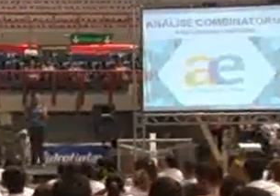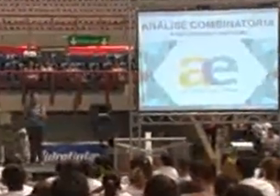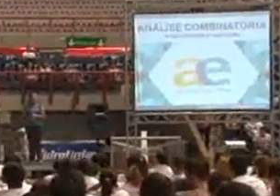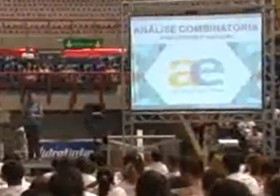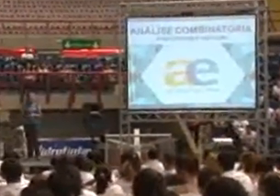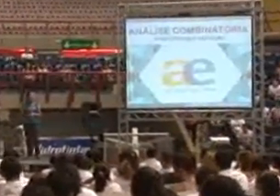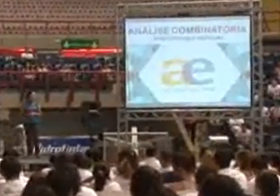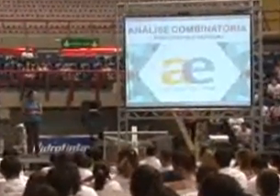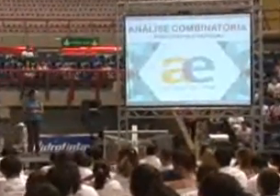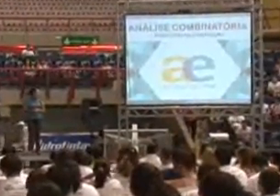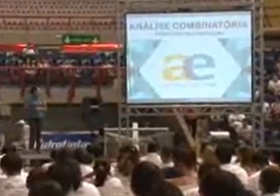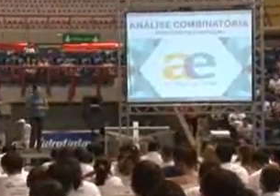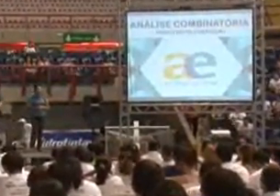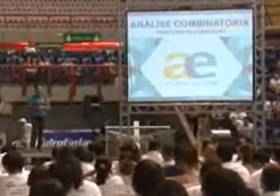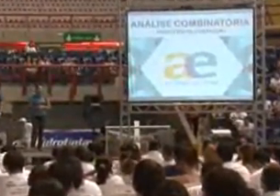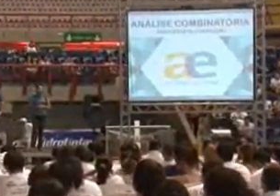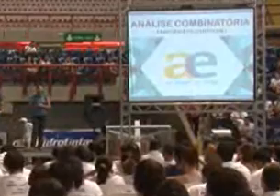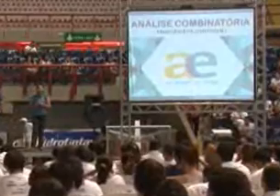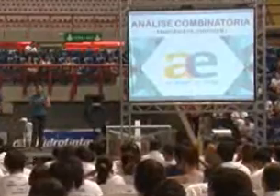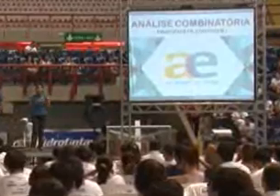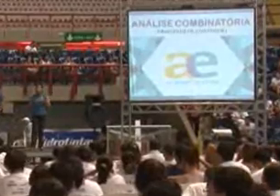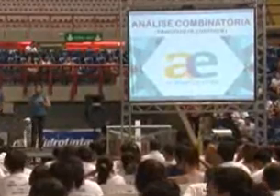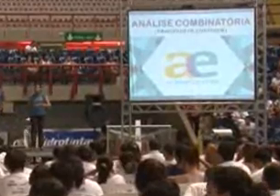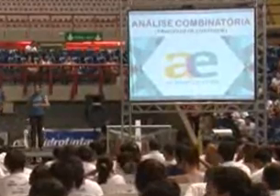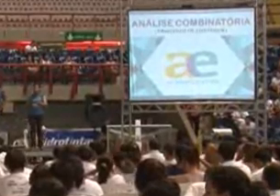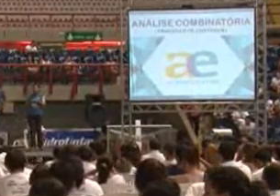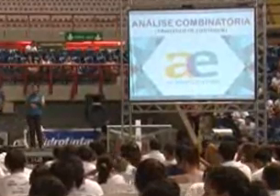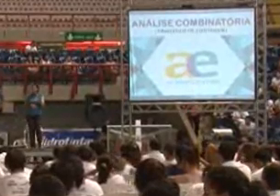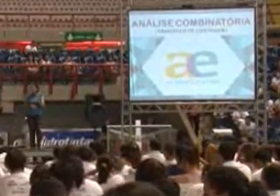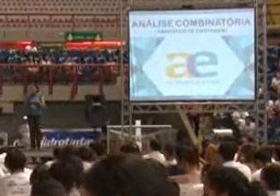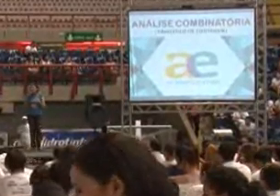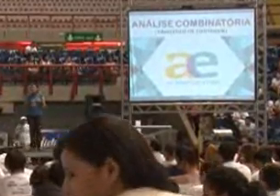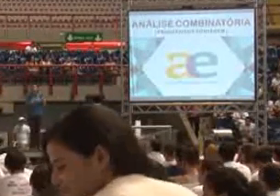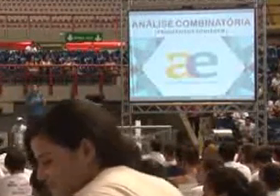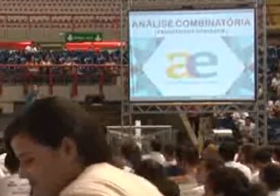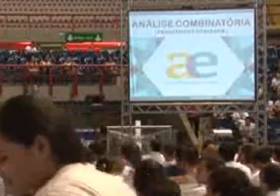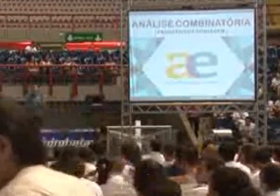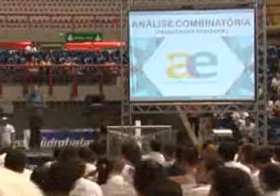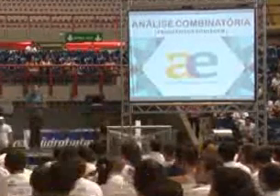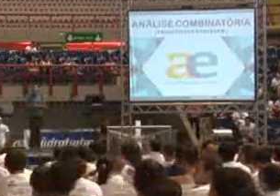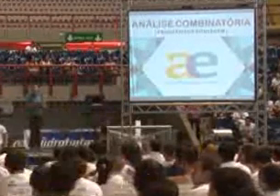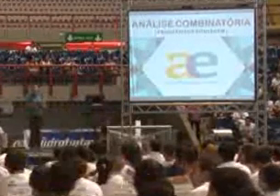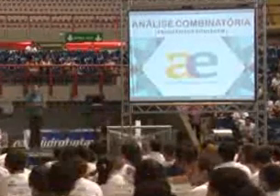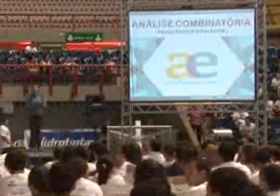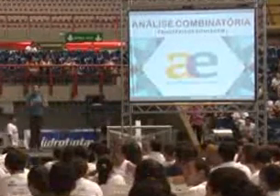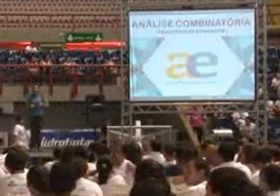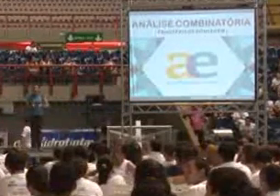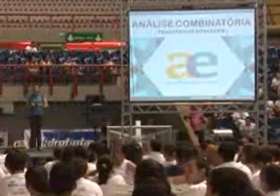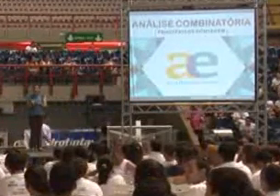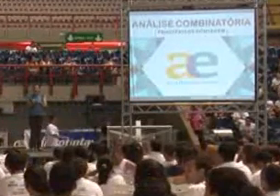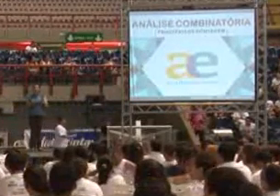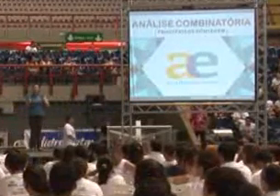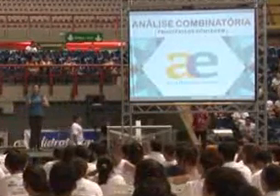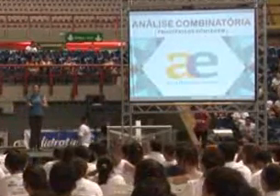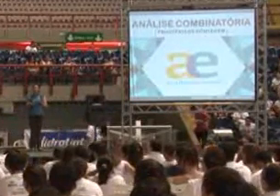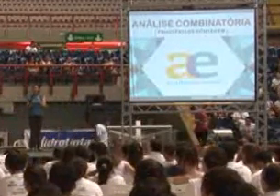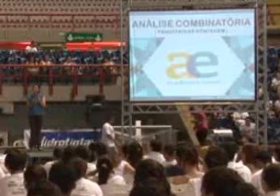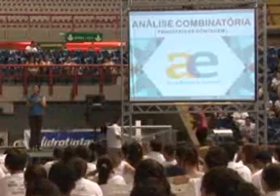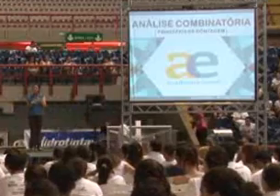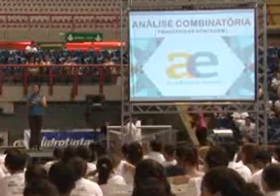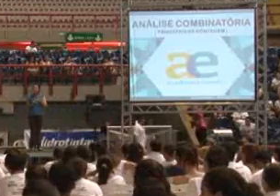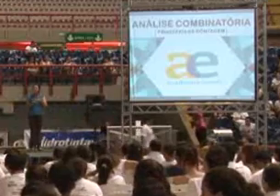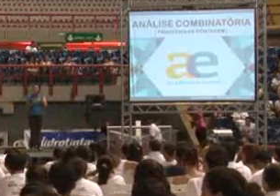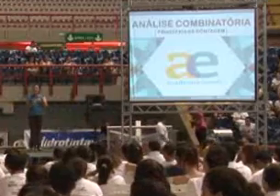Joia. Galera, a gente vai dar continuidade aqui ao nosso encontro hoje. Já passaram aqui os professores